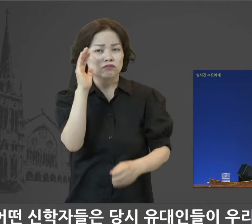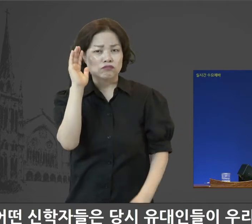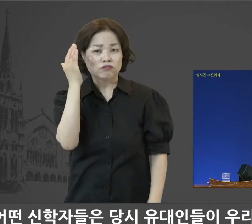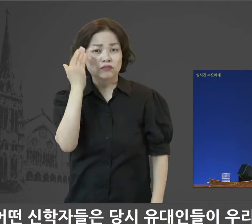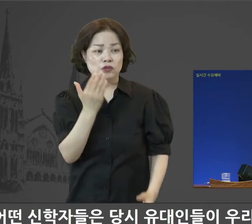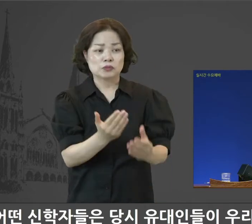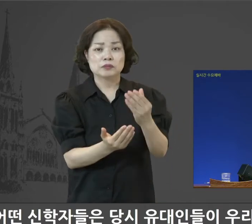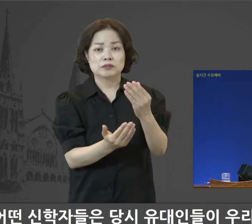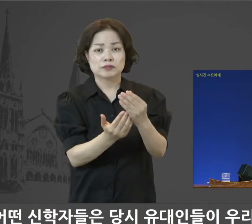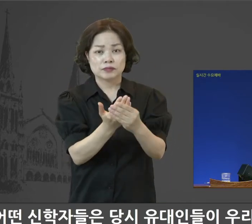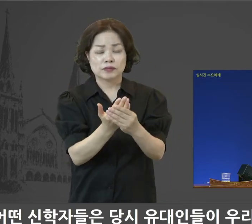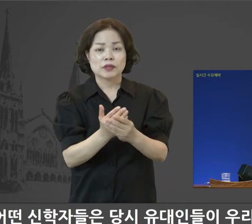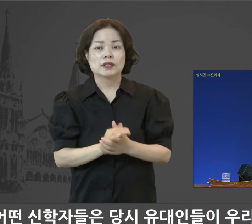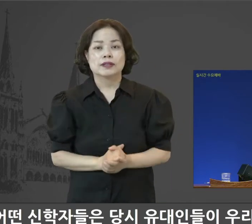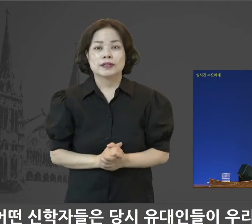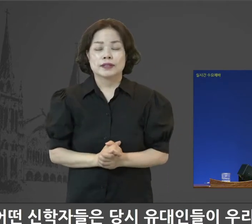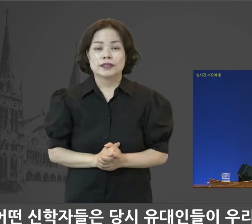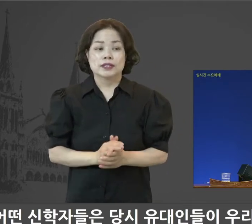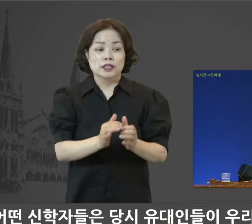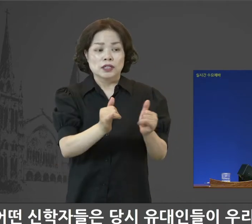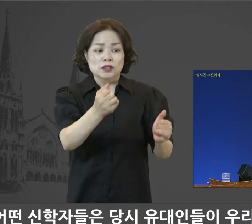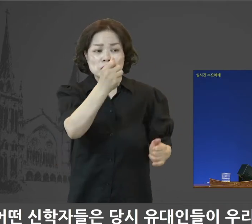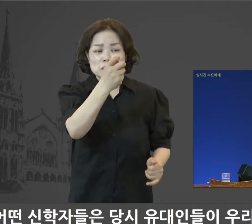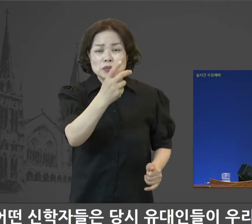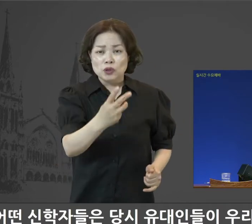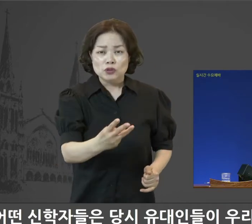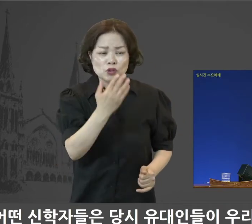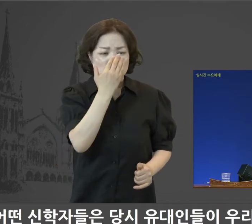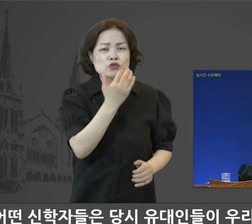많이 생겼습니다. 그분들은 몇몇